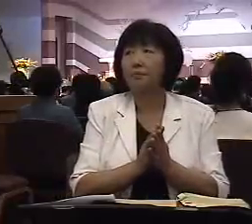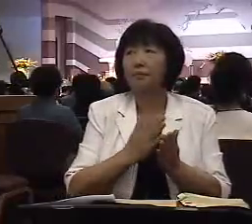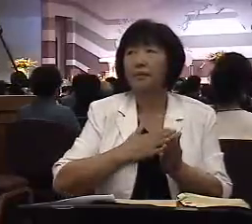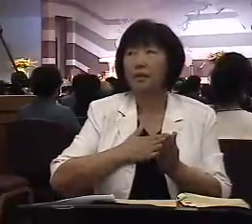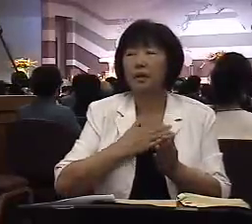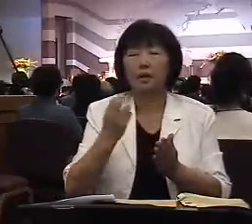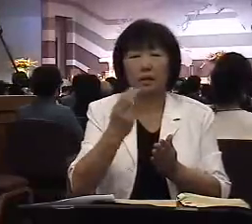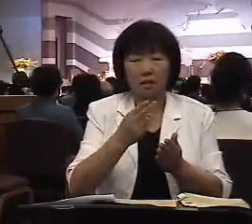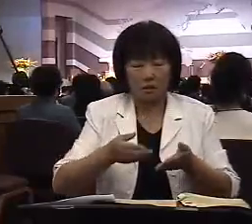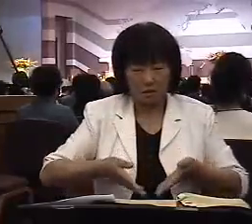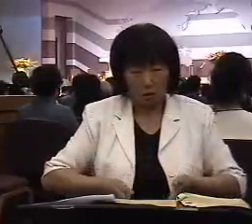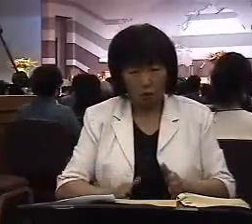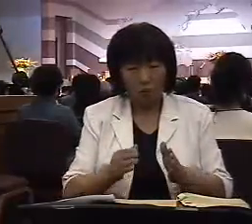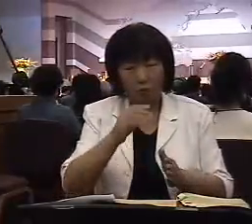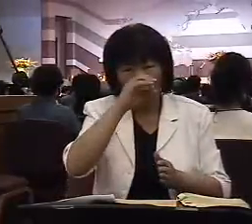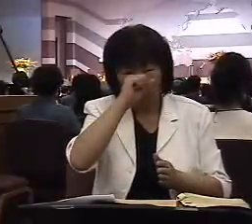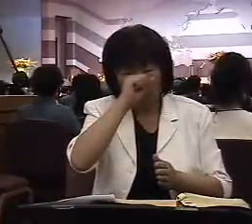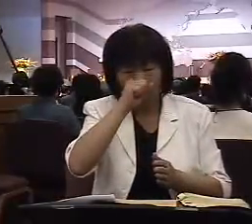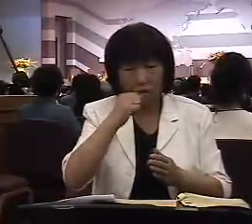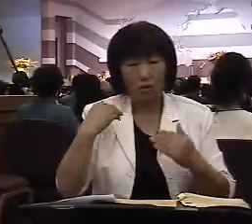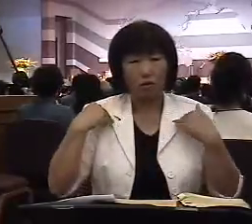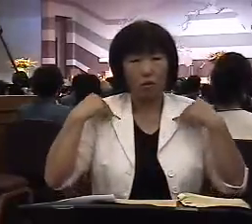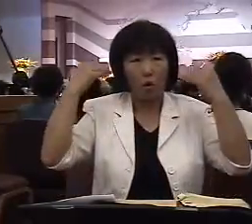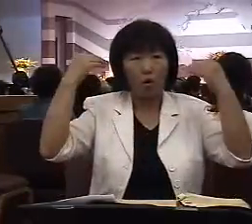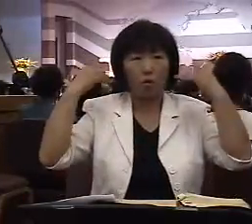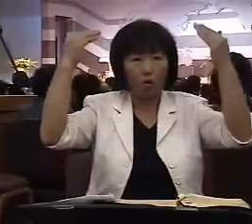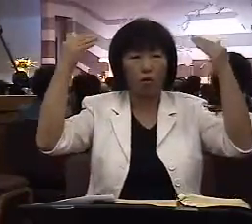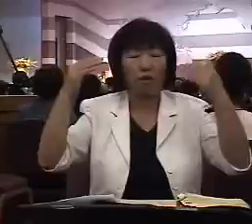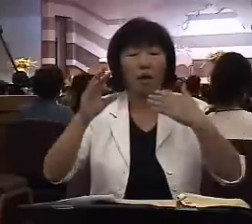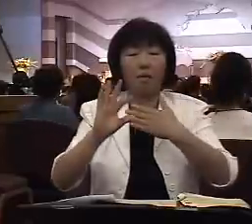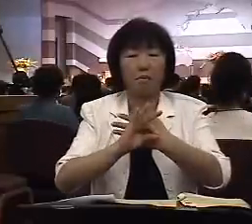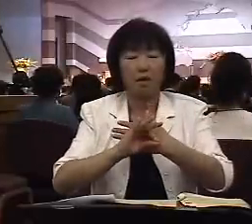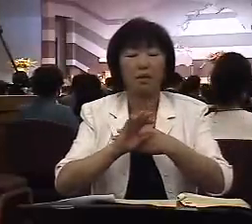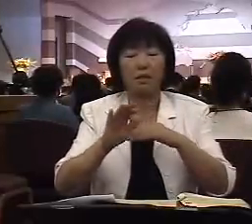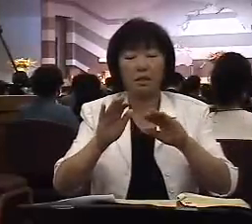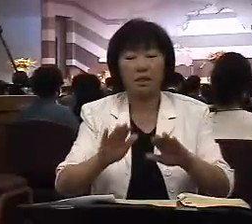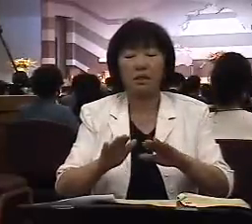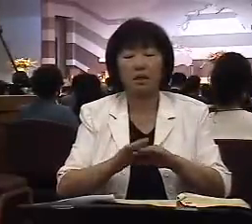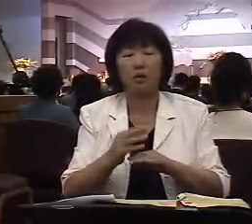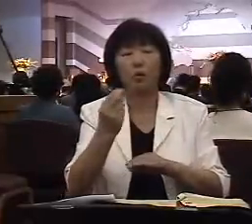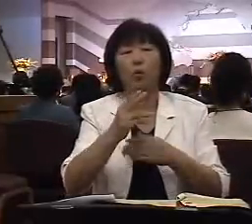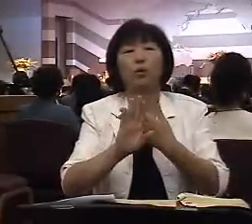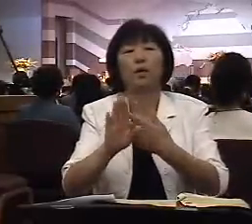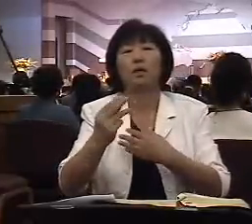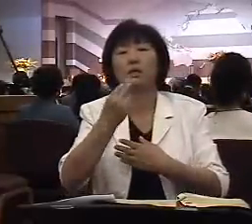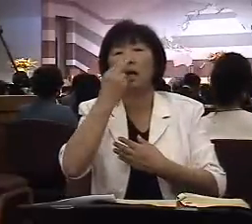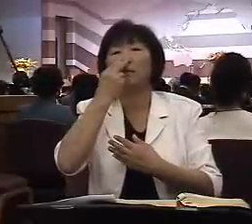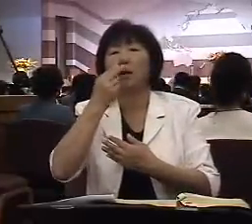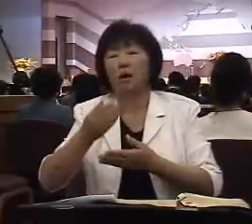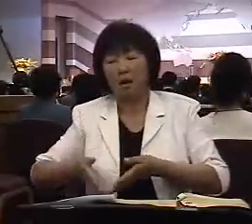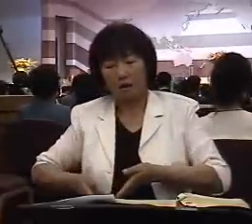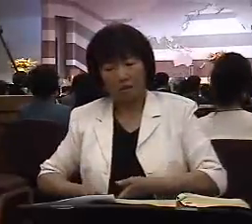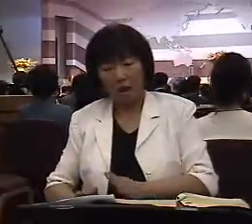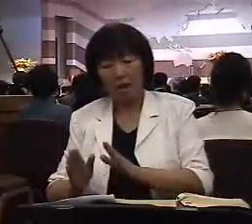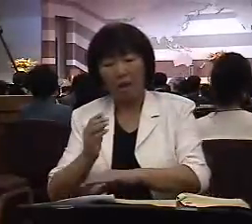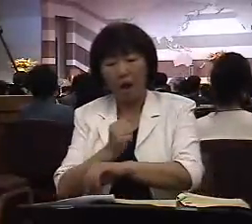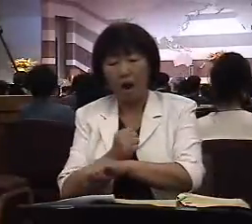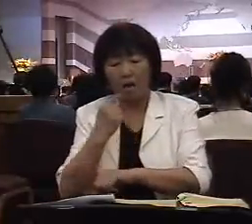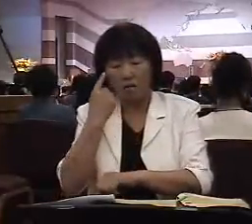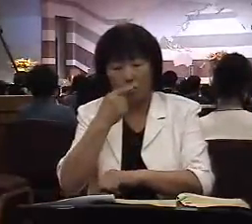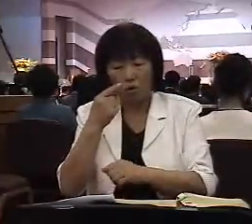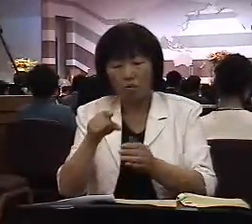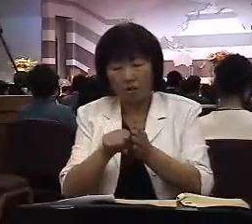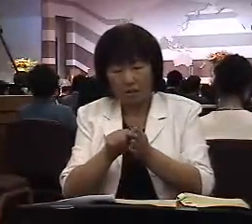내가 거듭나서 좋습니다. 성장하고 성숙했다면 이제는 또 다른 생명을 낳아야 할